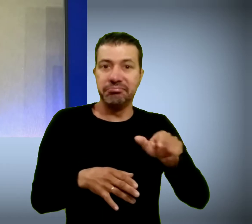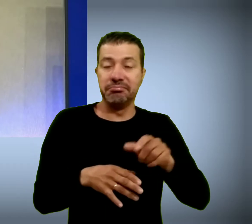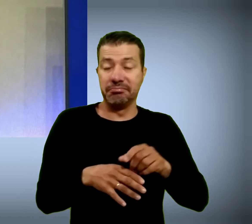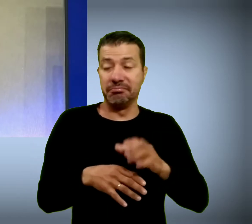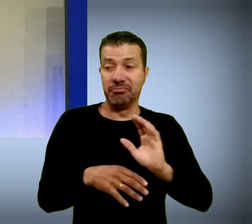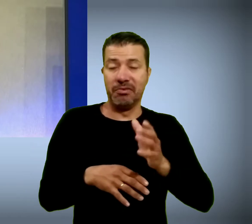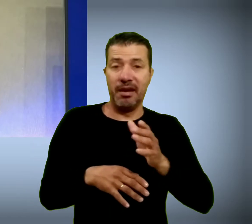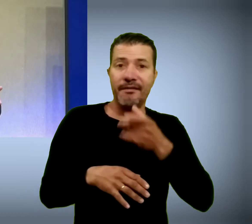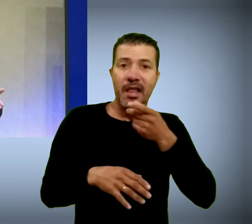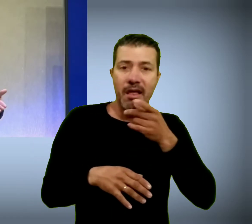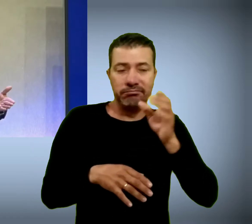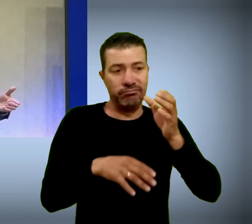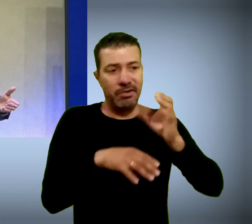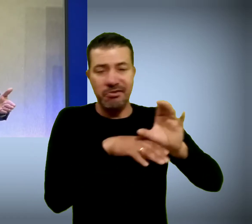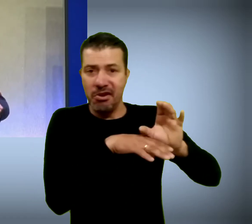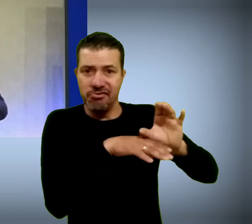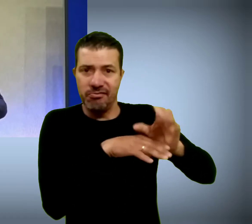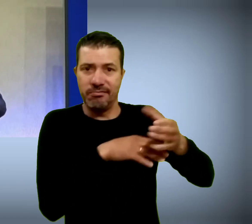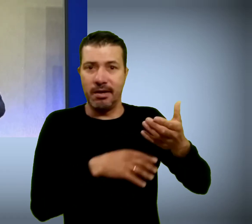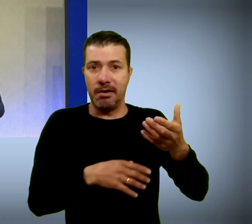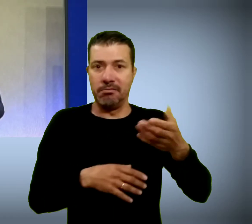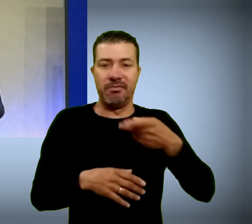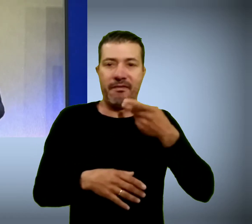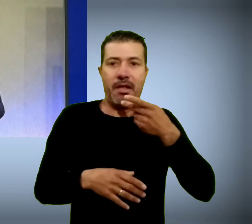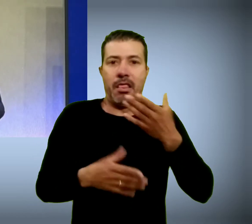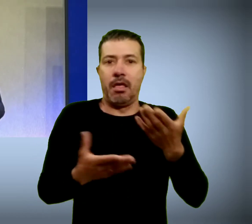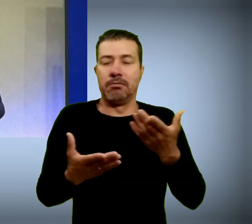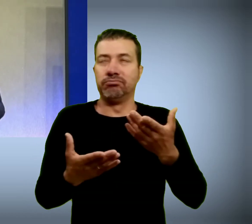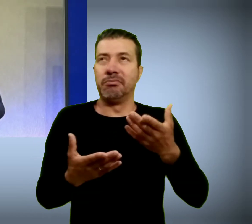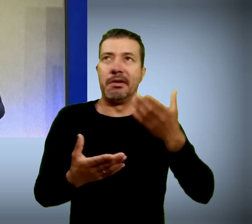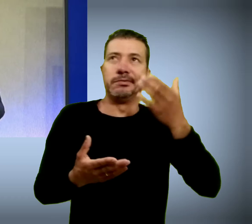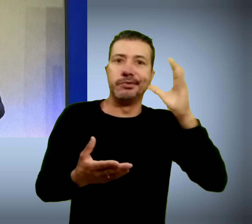falamos dela cientificamente, nós não falamos dela